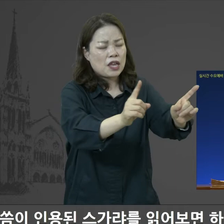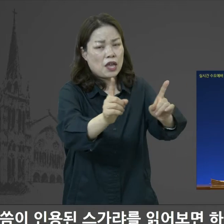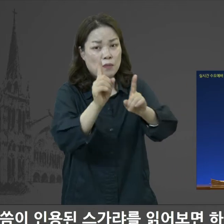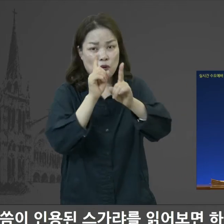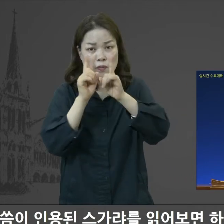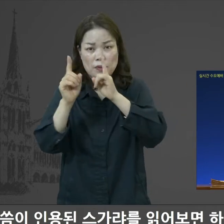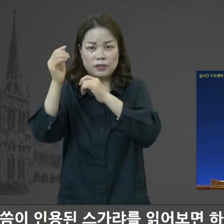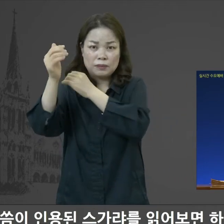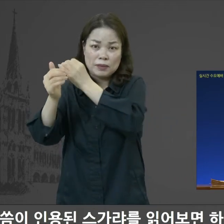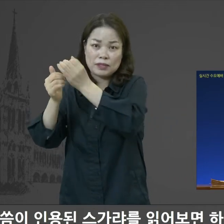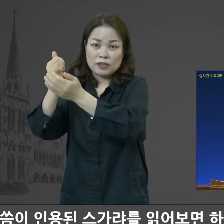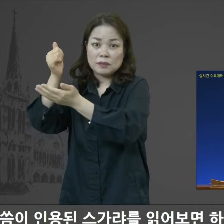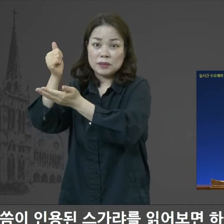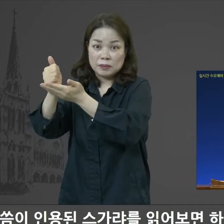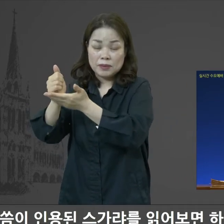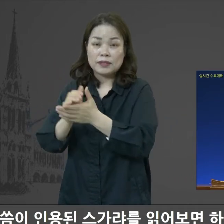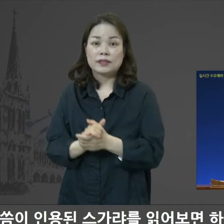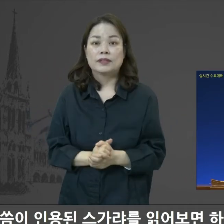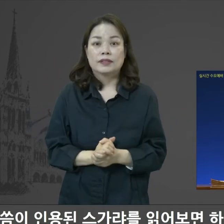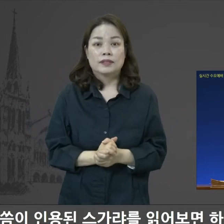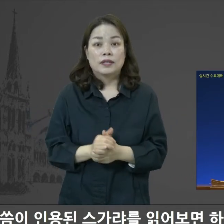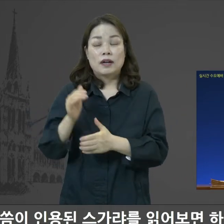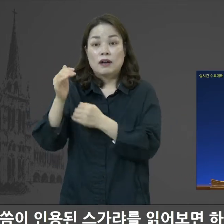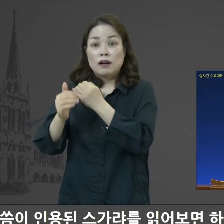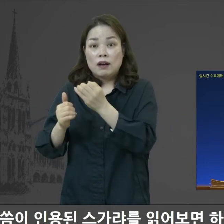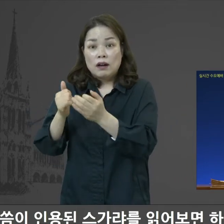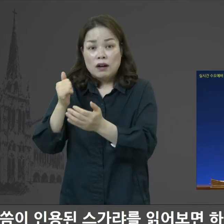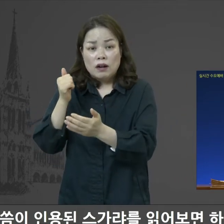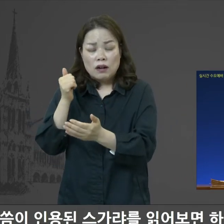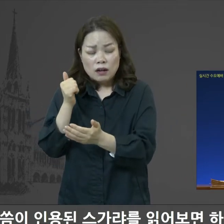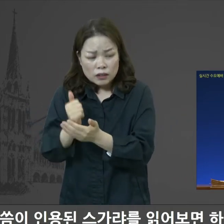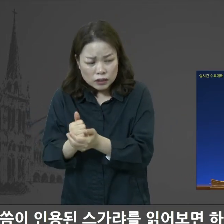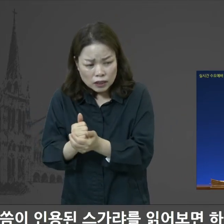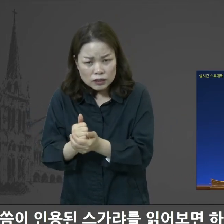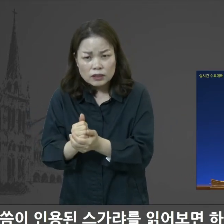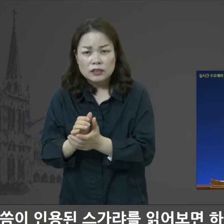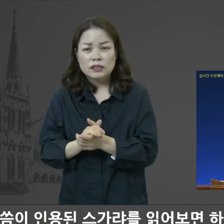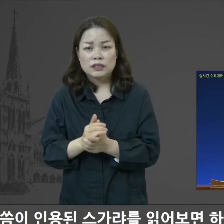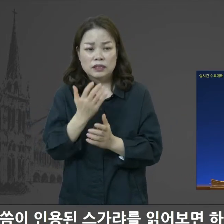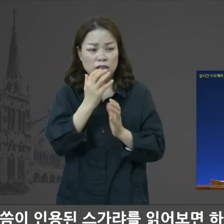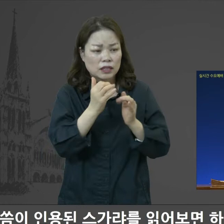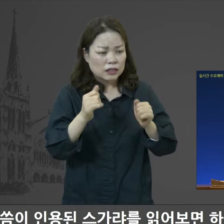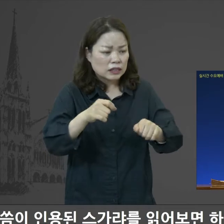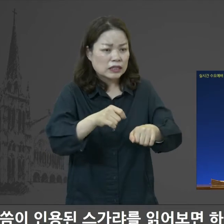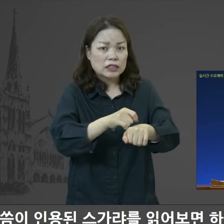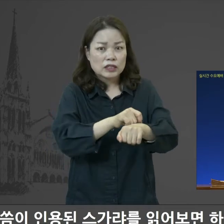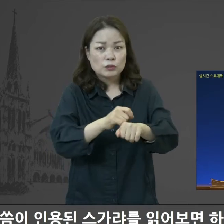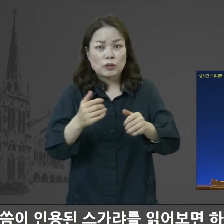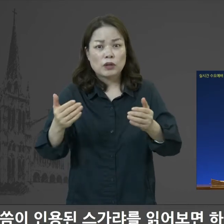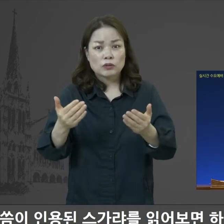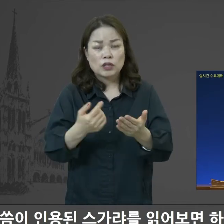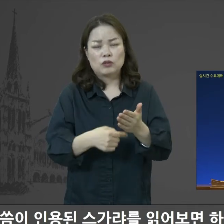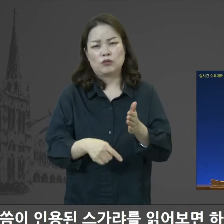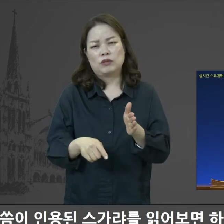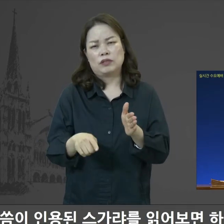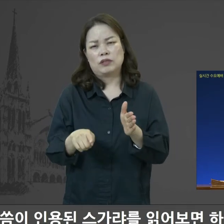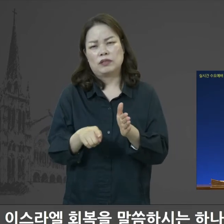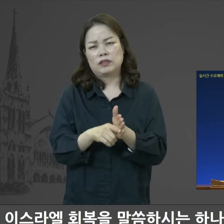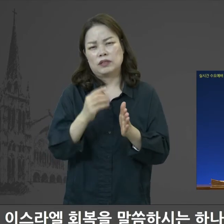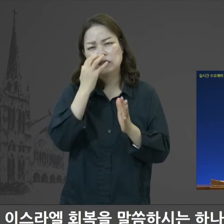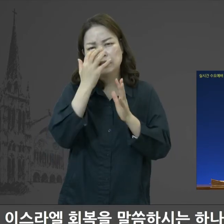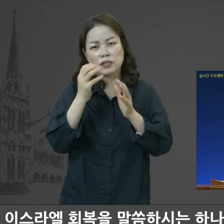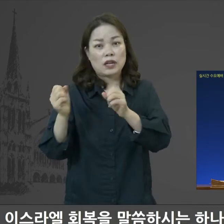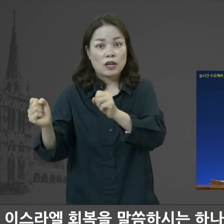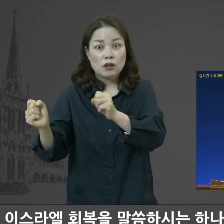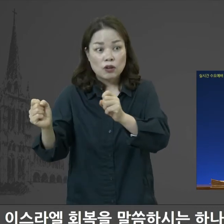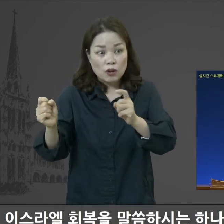말씀하시는 하나님입니다. 하나님께서 범죄하신 이스라엘을 위하여 특별한 역사를 행함으로 이스라엘의